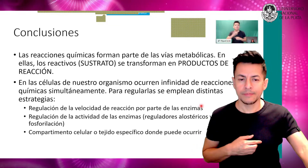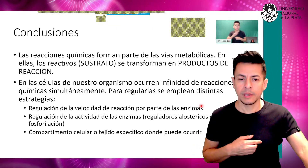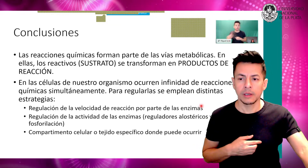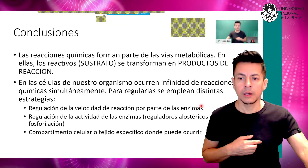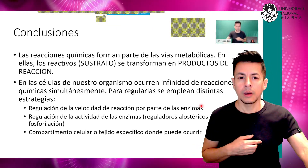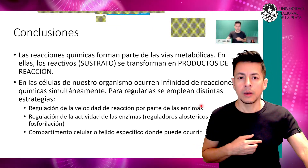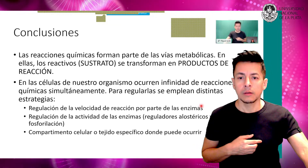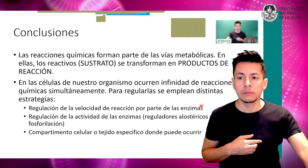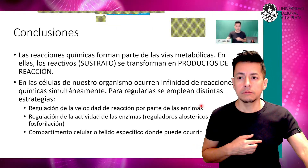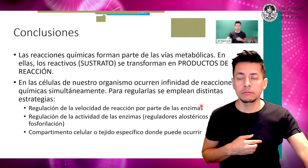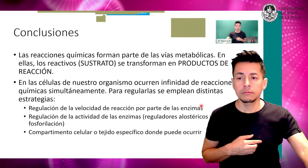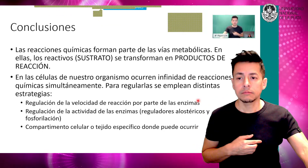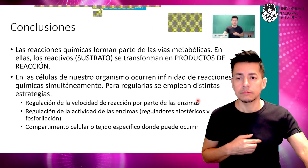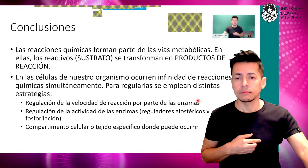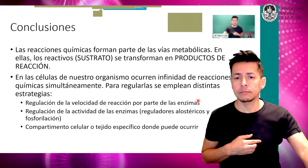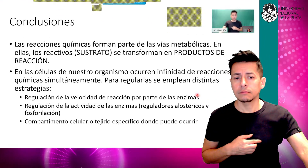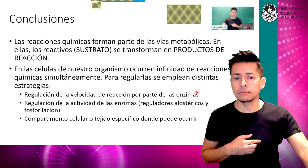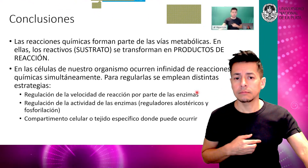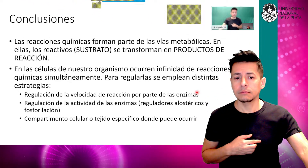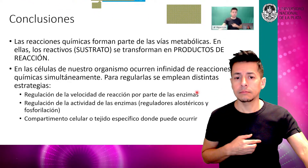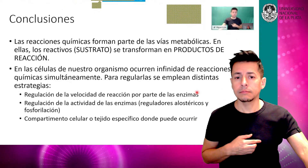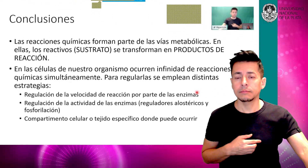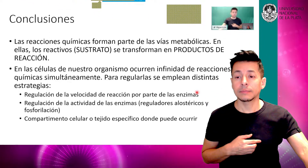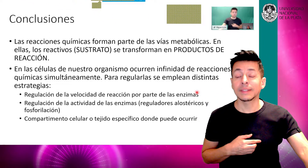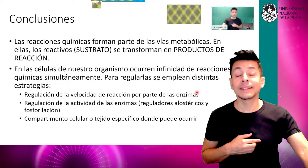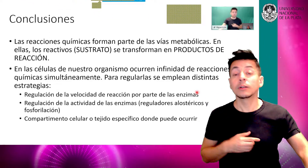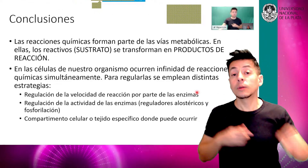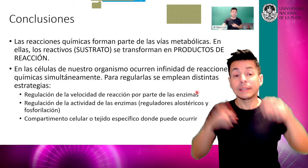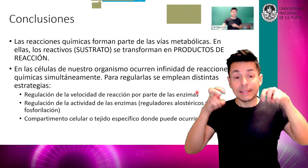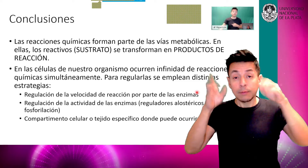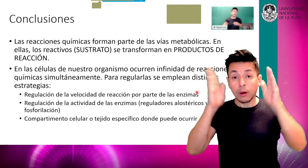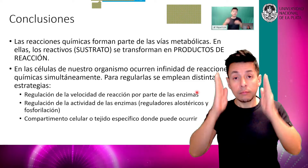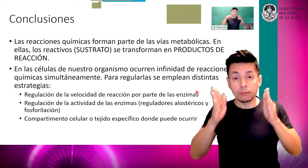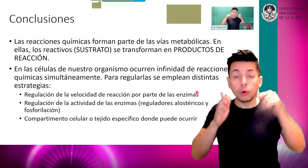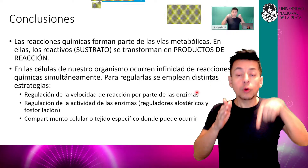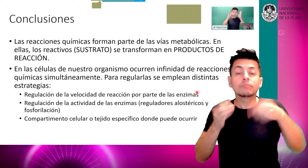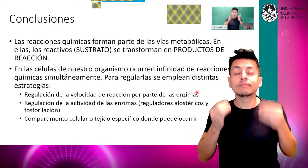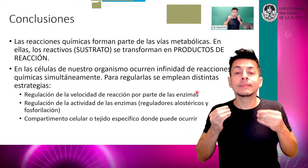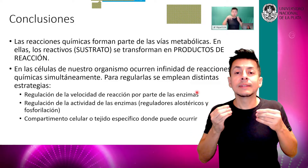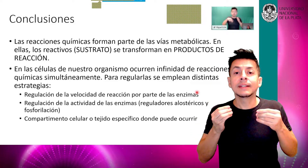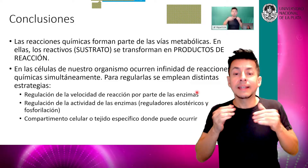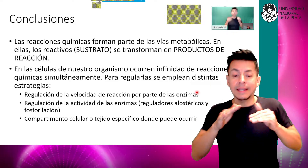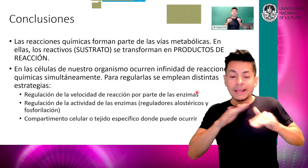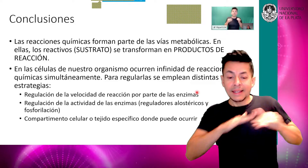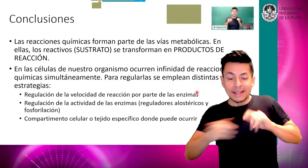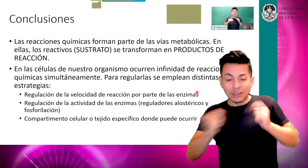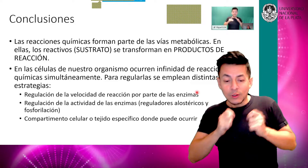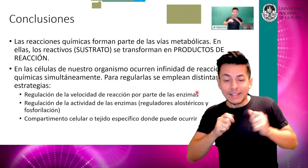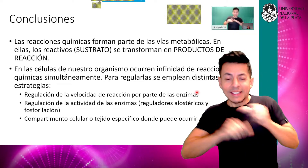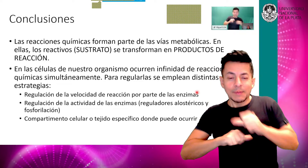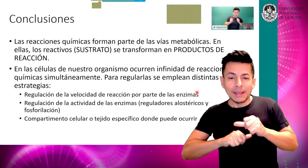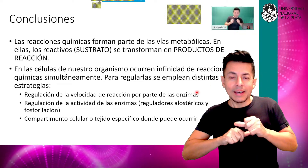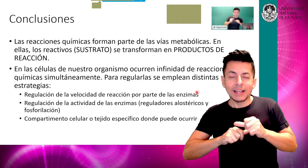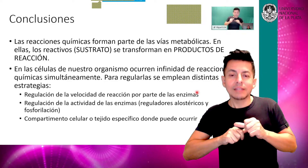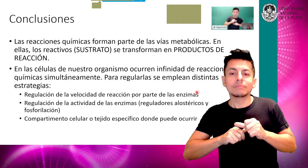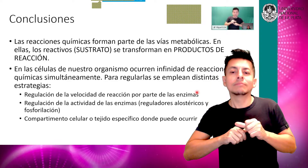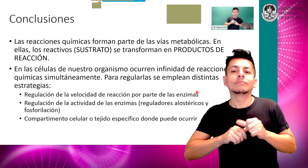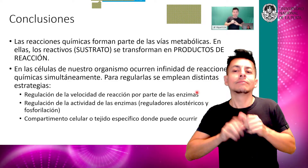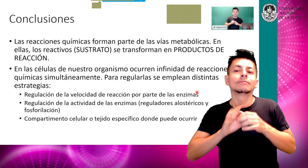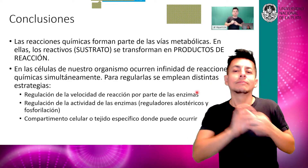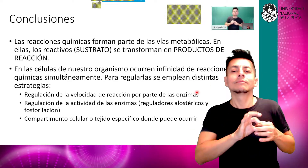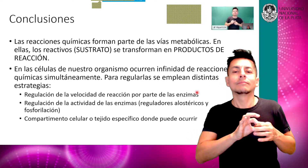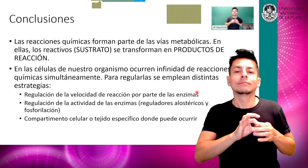o lo que podemos concluir, es que las reacciones químicas forman parte de las vías metabólicas, ¿sí? En las